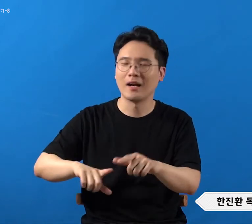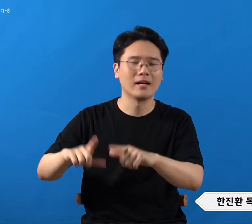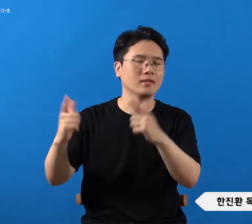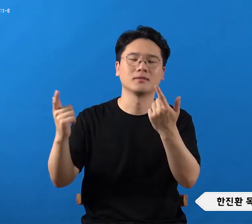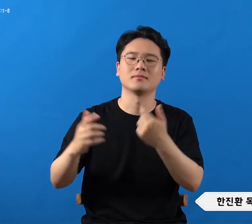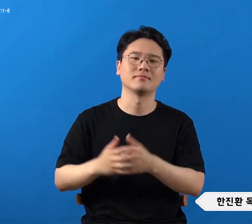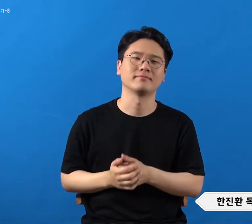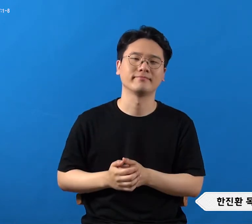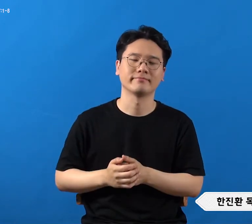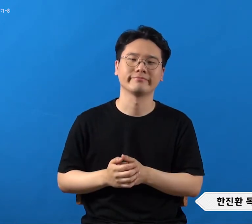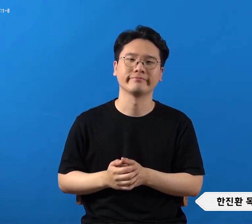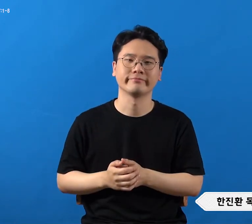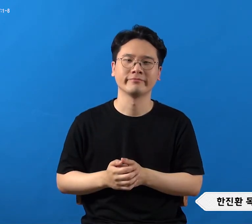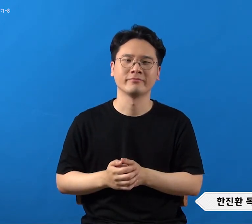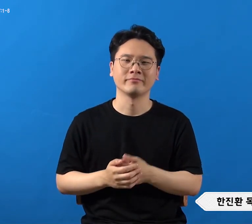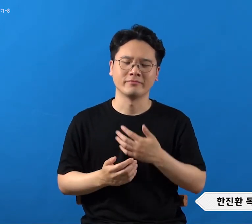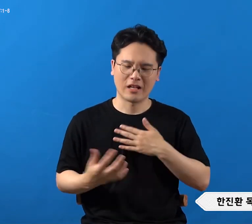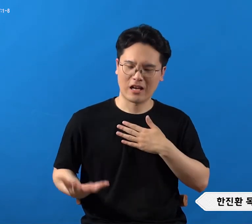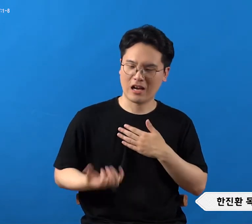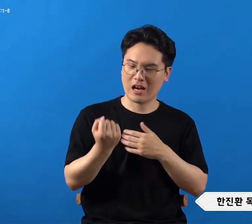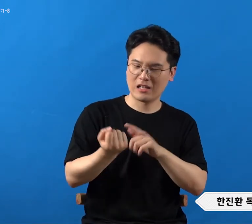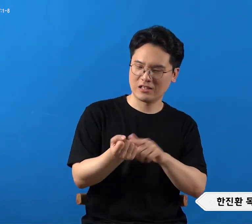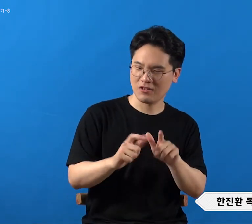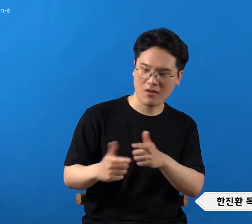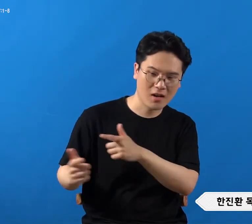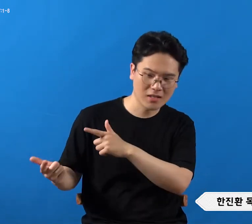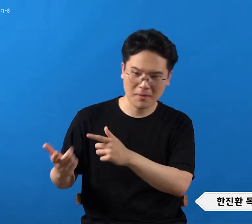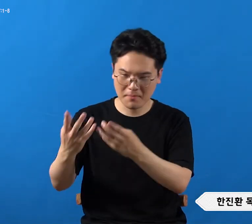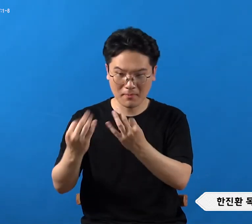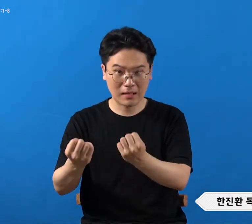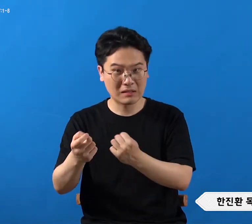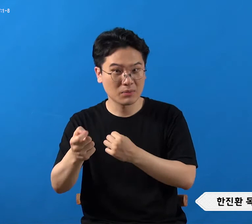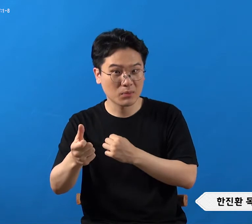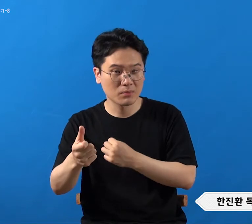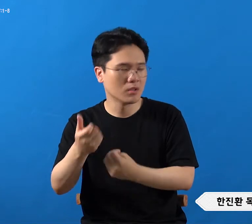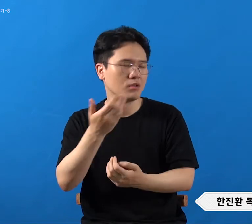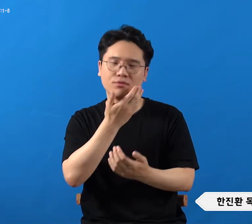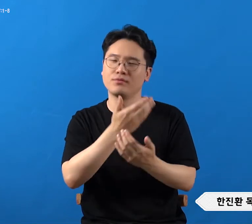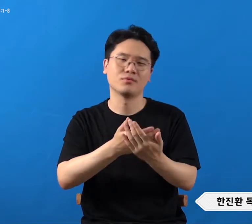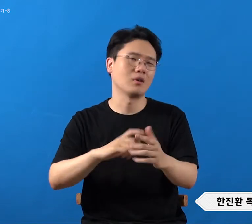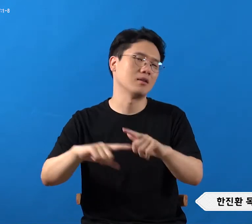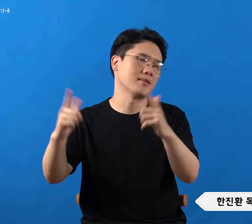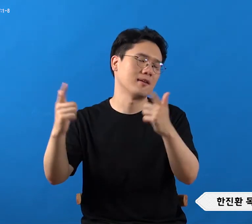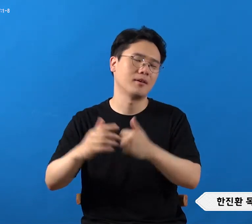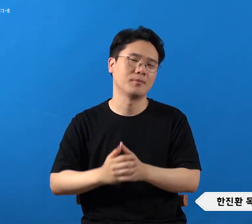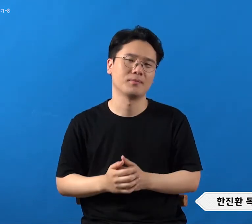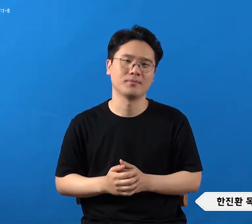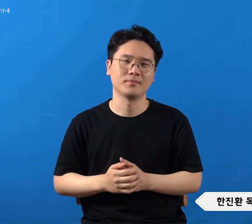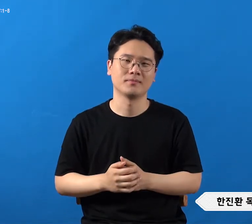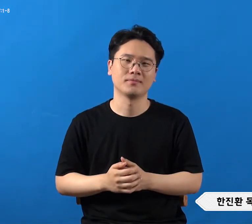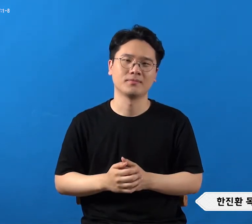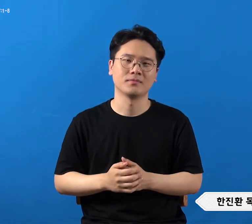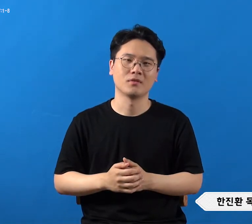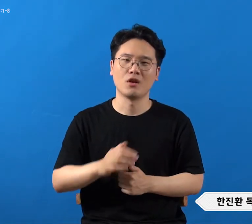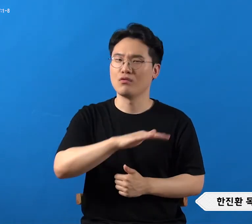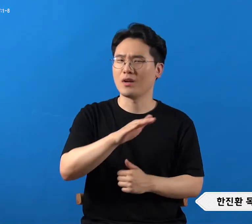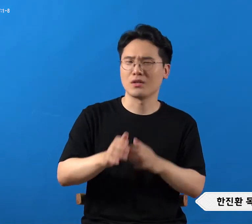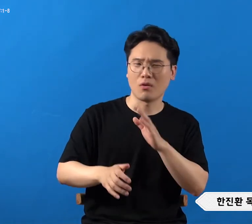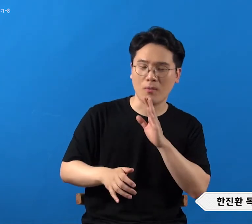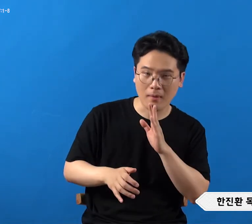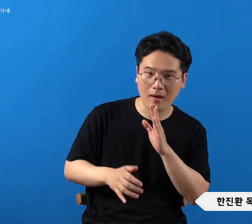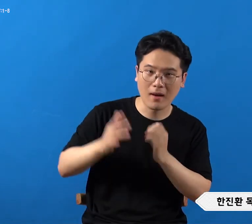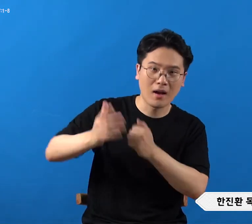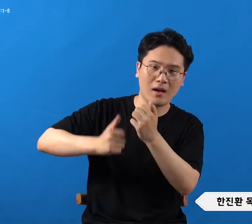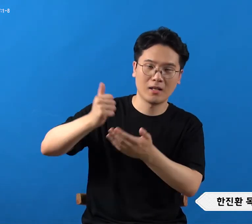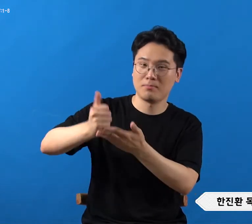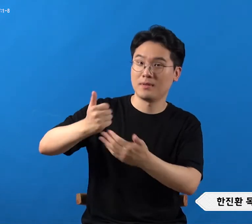자원이 얼마나 많으냐 적으냐 그것이 중요하지 않습니다. 우리가 정말 하나님이 기뻐하시는